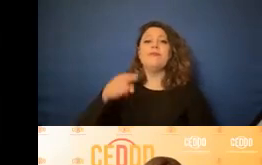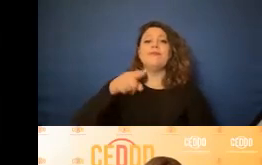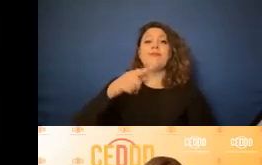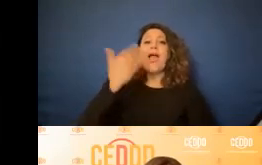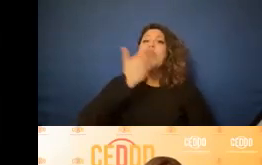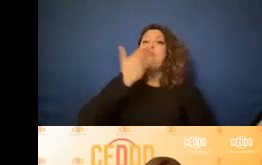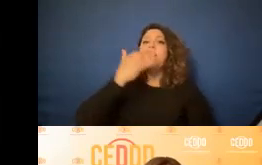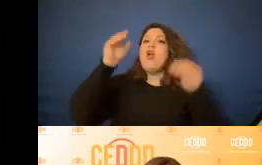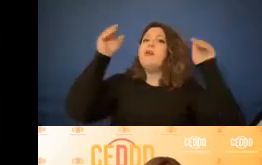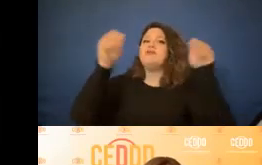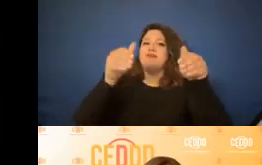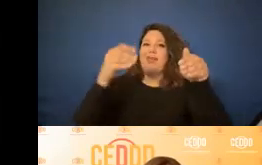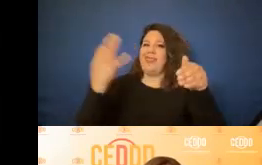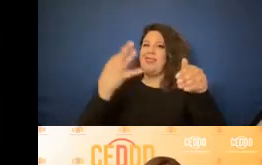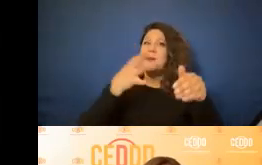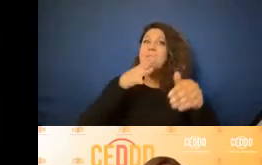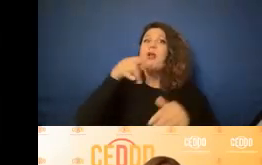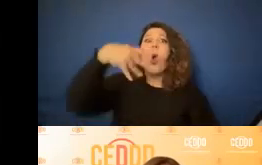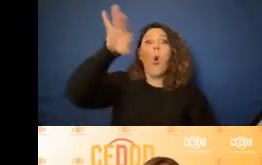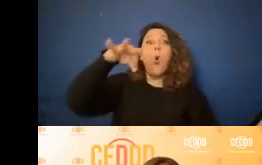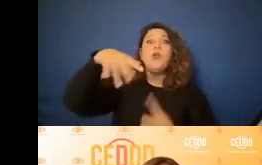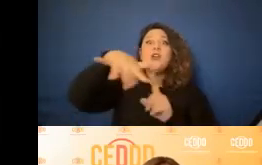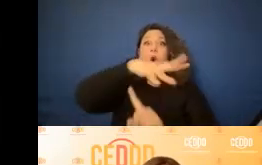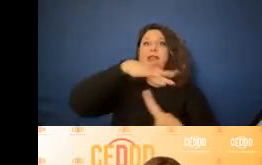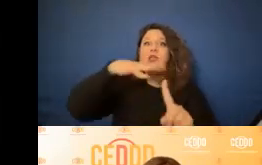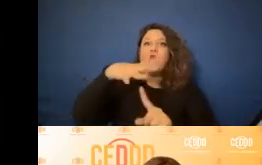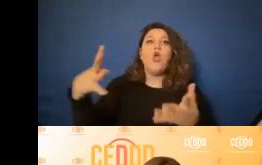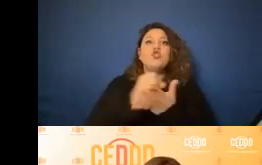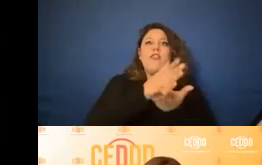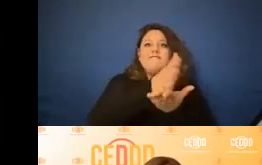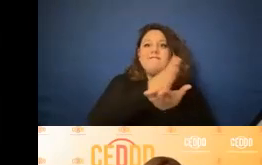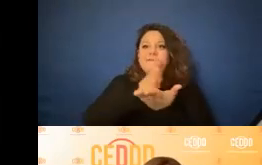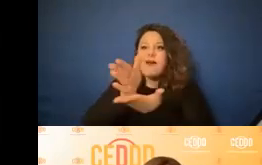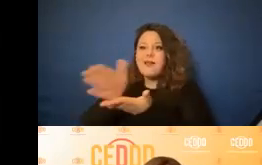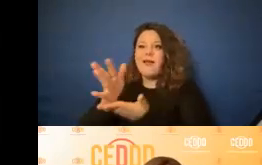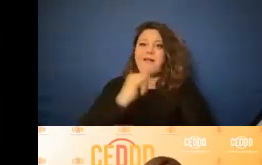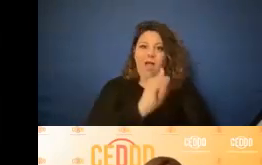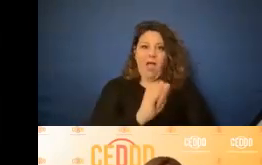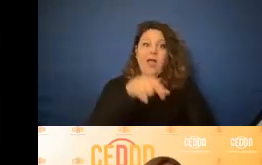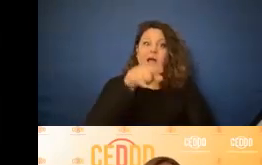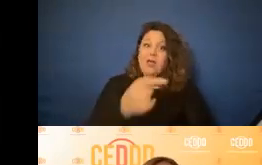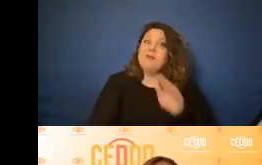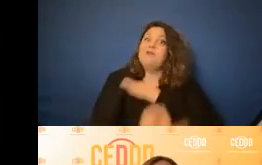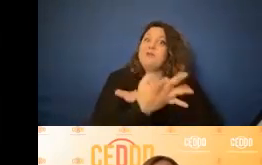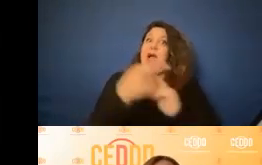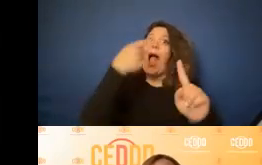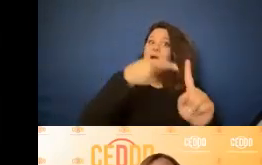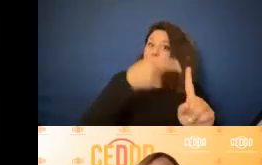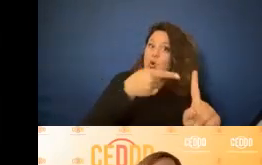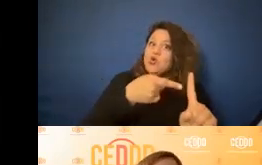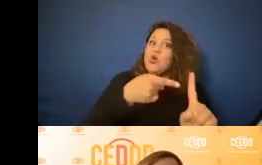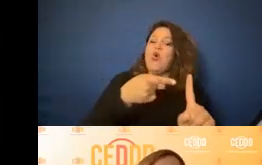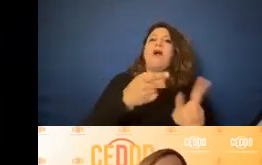entorno donde tenemos todas las variables, las del entorno donde se produce el acoso, tenemos todas las variables de la comunidad